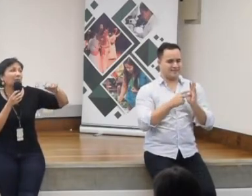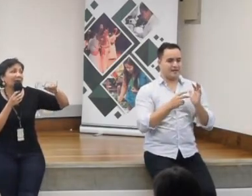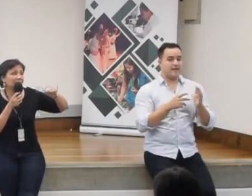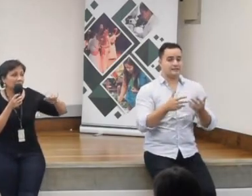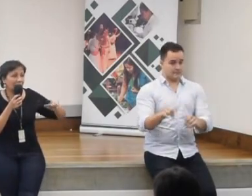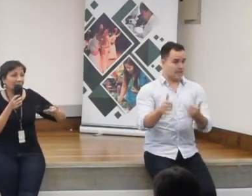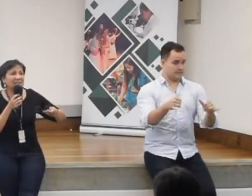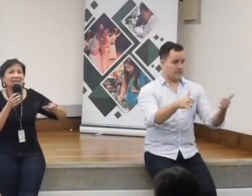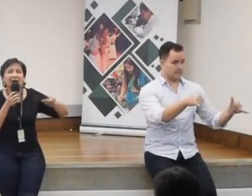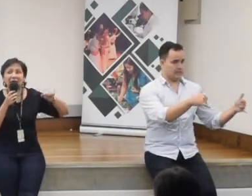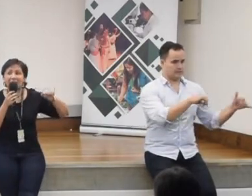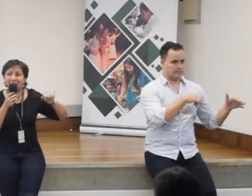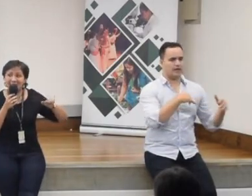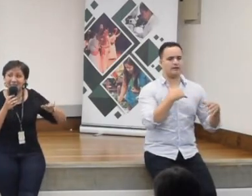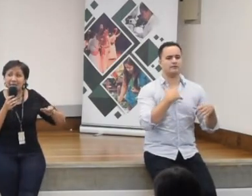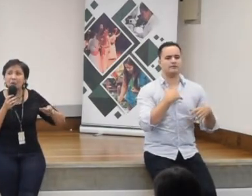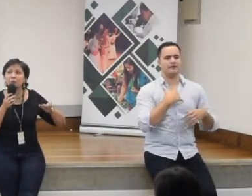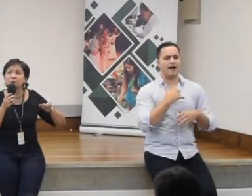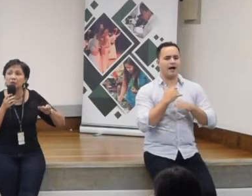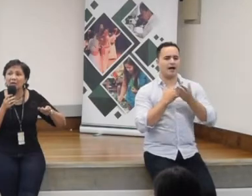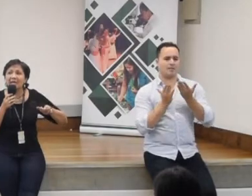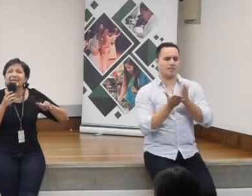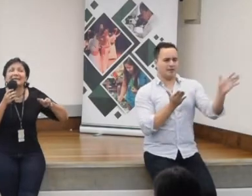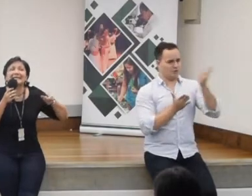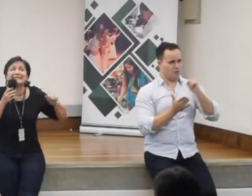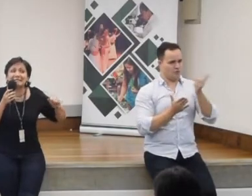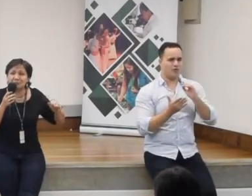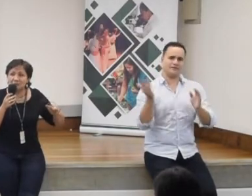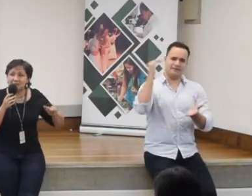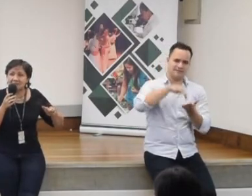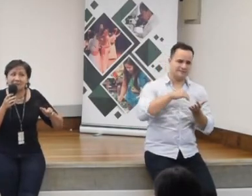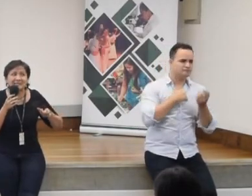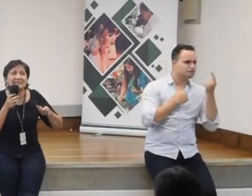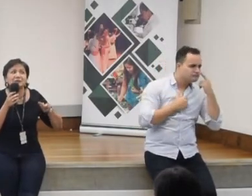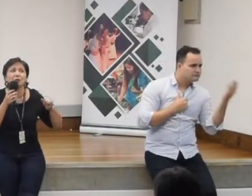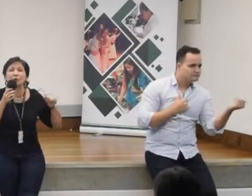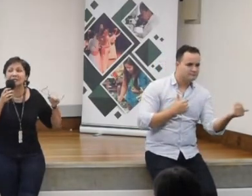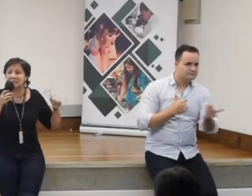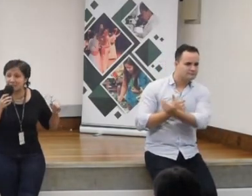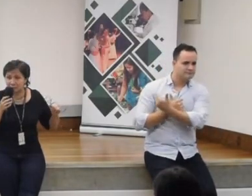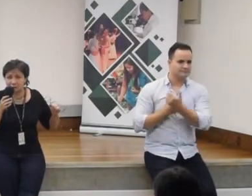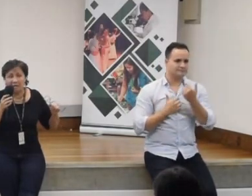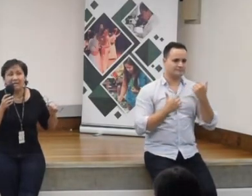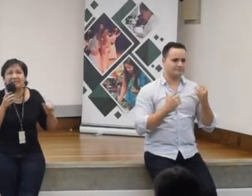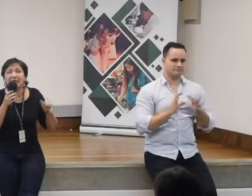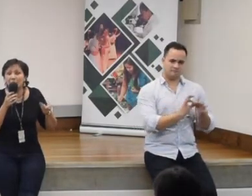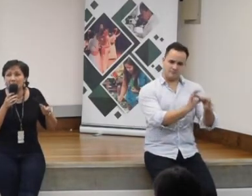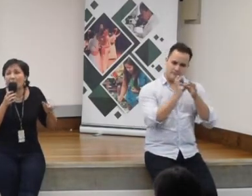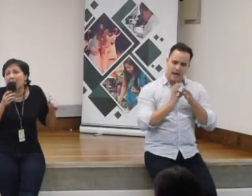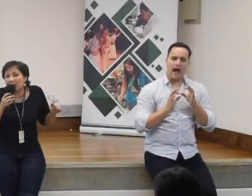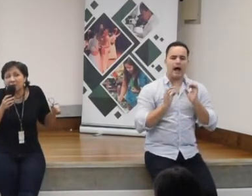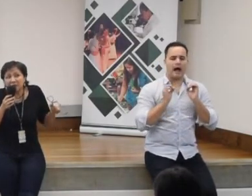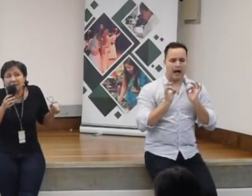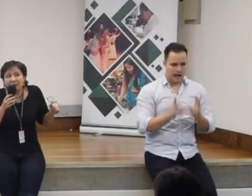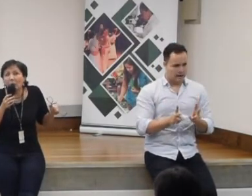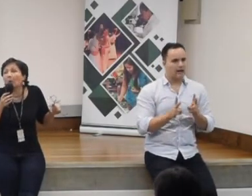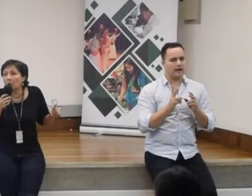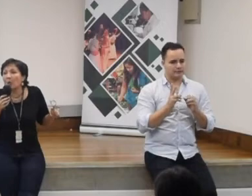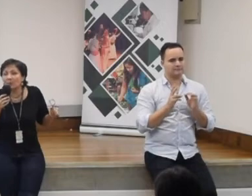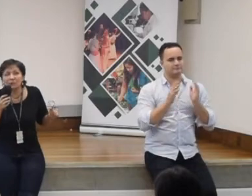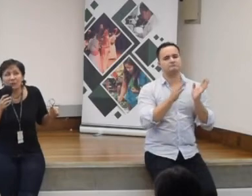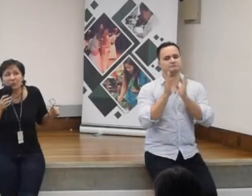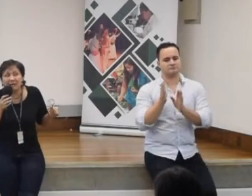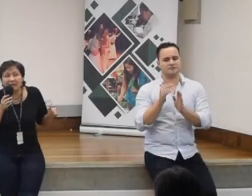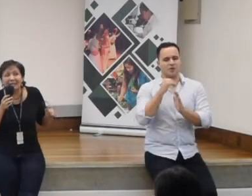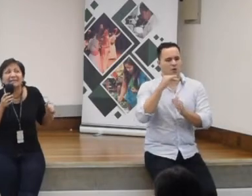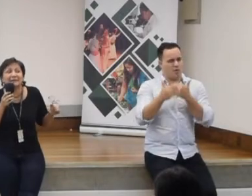de volvernos a mirar, a pensar juntos qué quisimos hacer, si eso lo hicimos, y luego a definir cómo